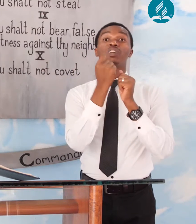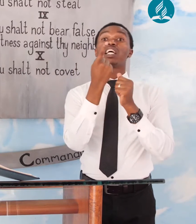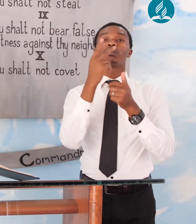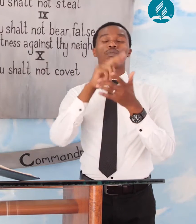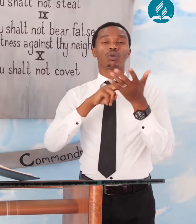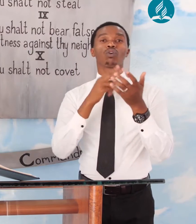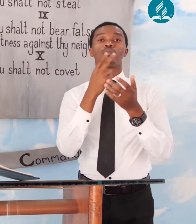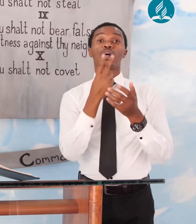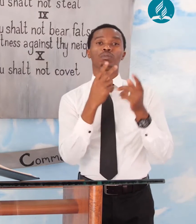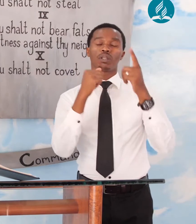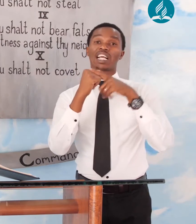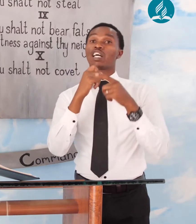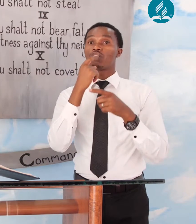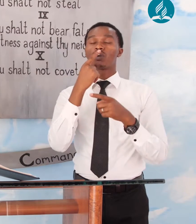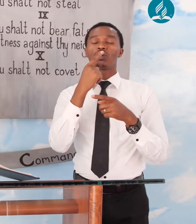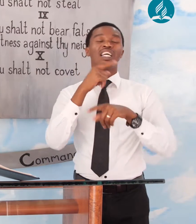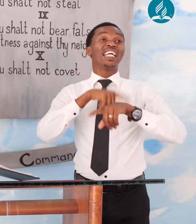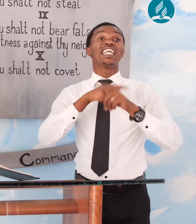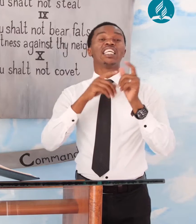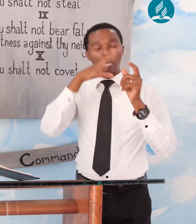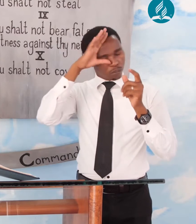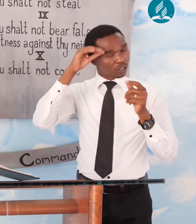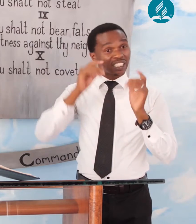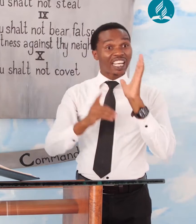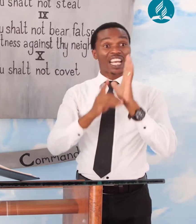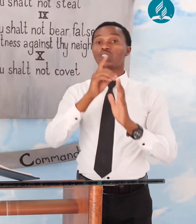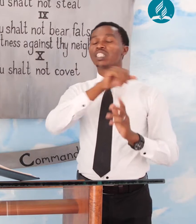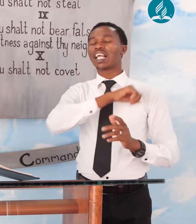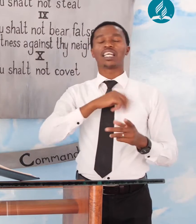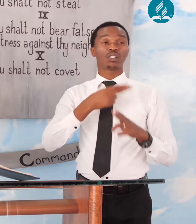gukura yanga kwitwa umuhungu umukobwa wa Farawo, ahubwo agahitamo